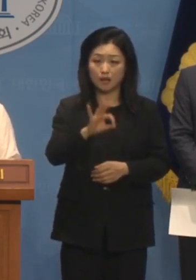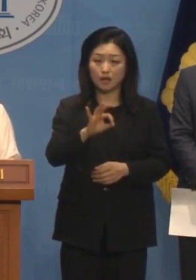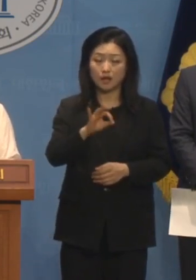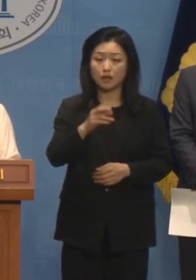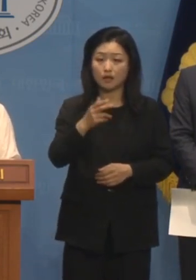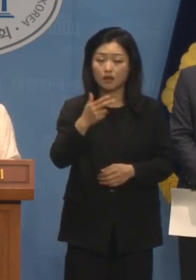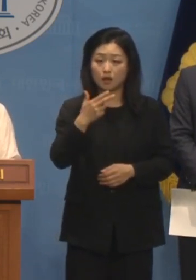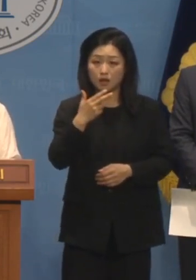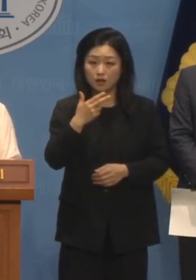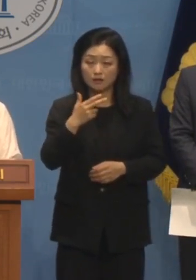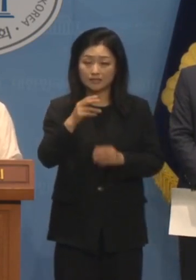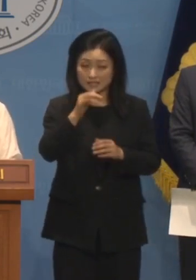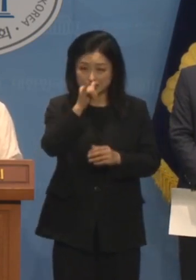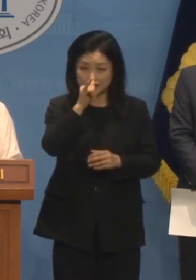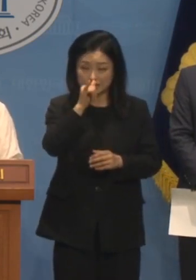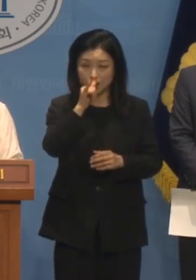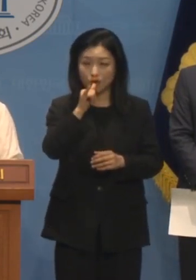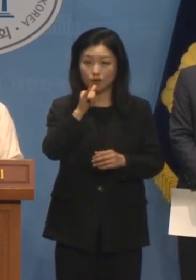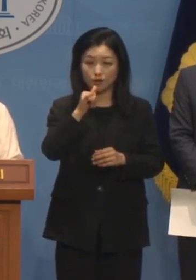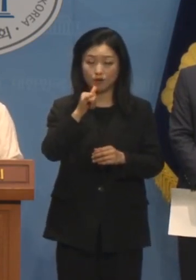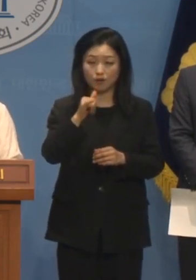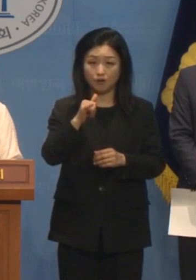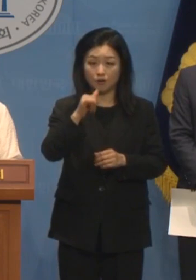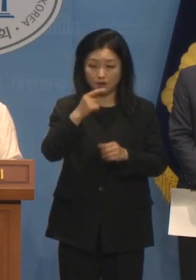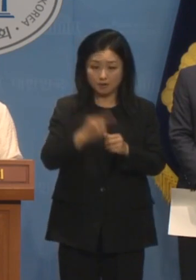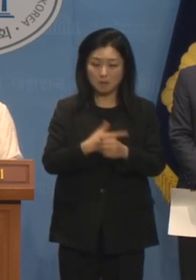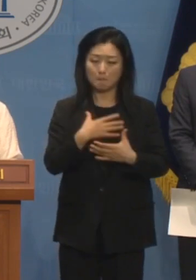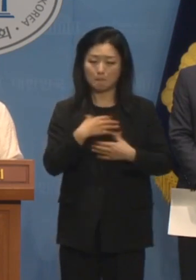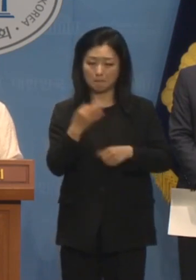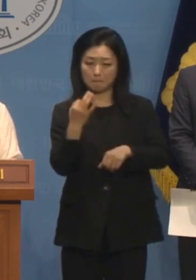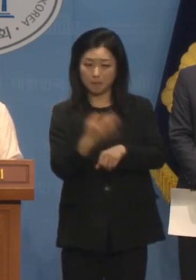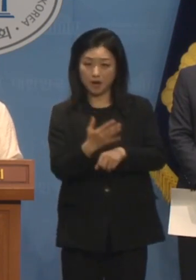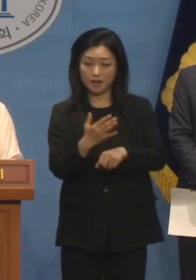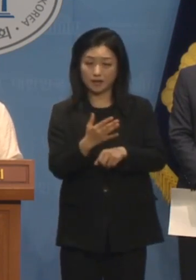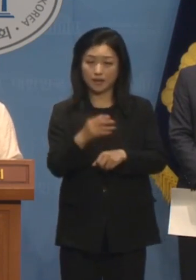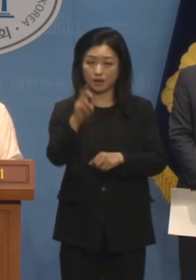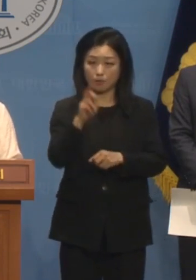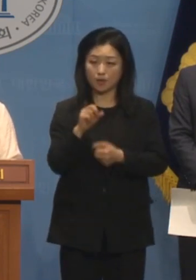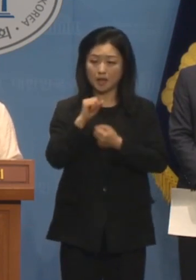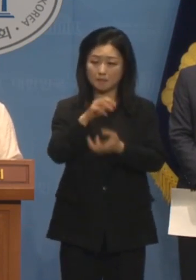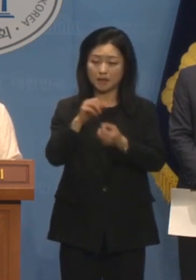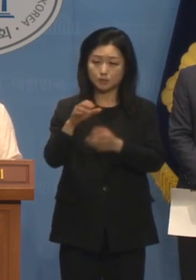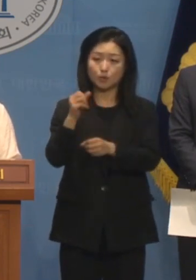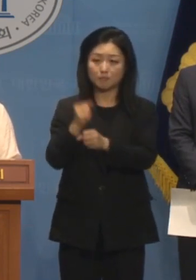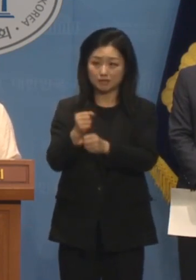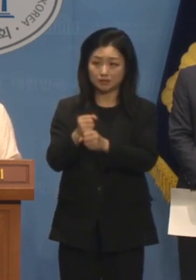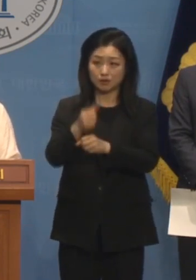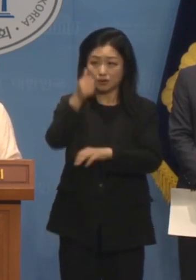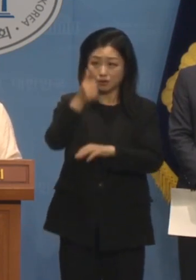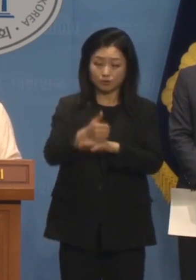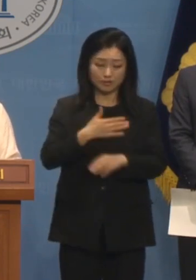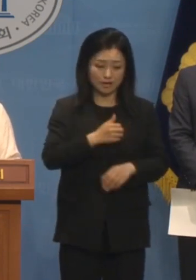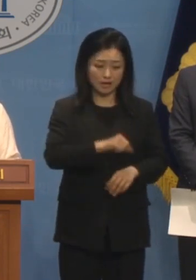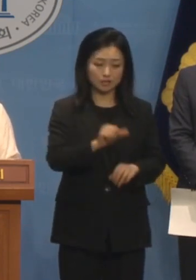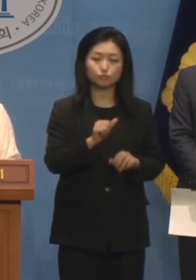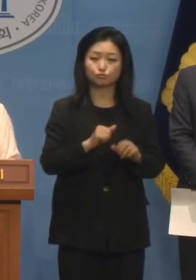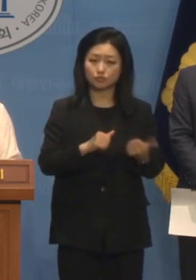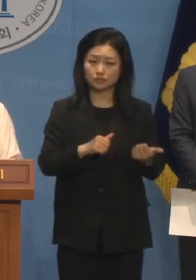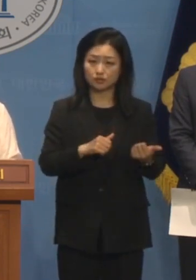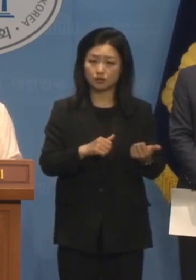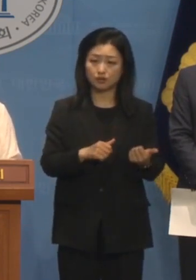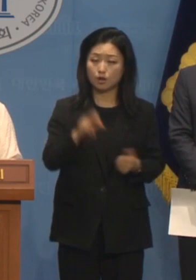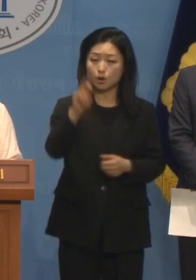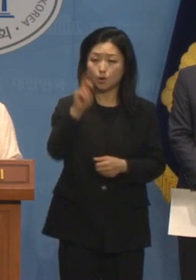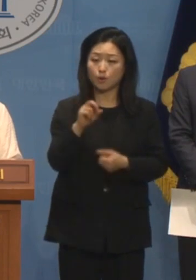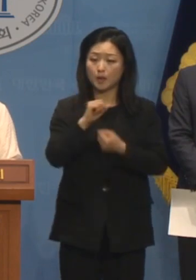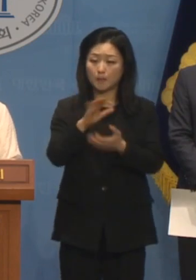세상을 만들겠다며 로켓 배송 시스템을 만들어 덕준이를 죽음으로 내몰았습니다. 쿠팡이 말하는